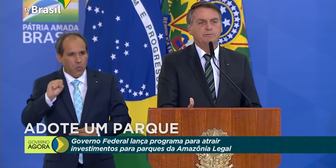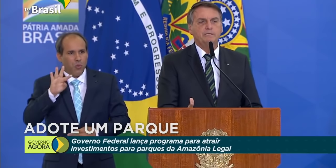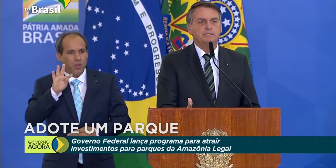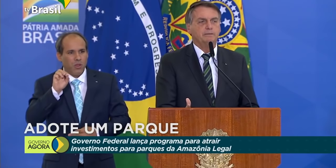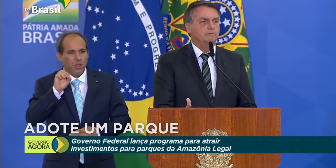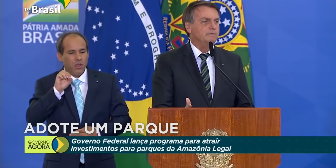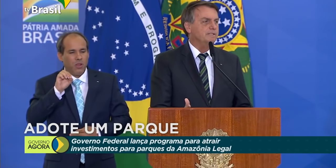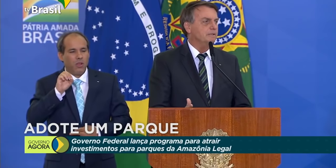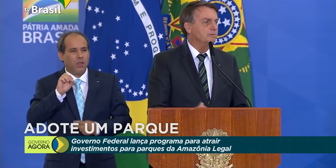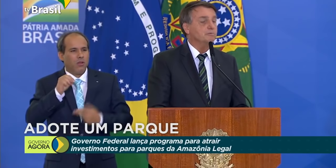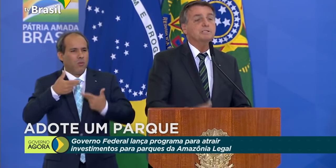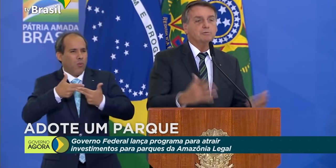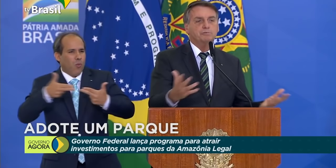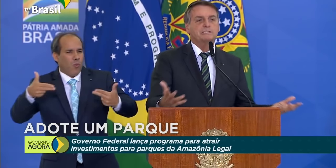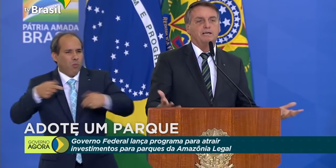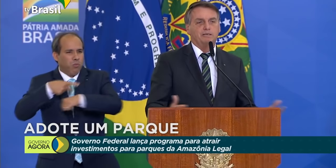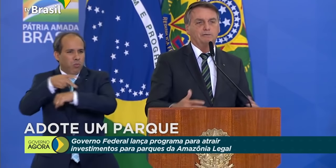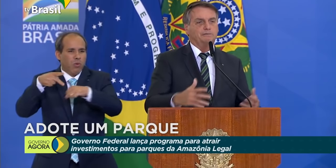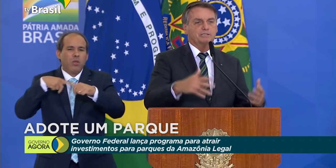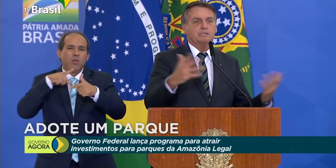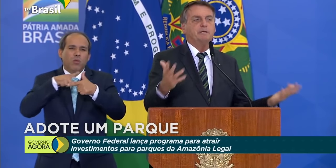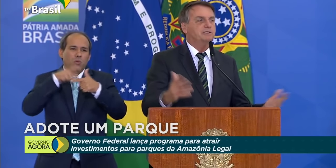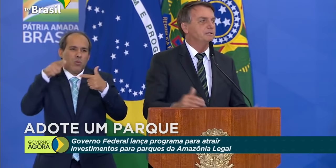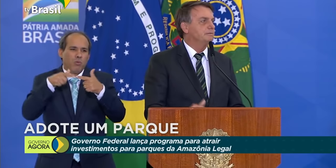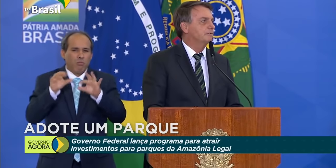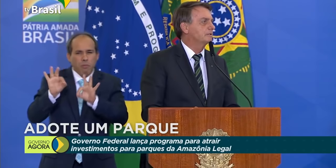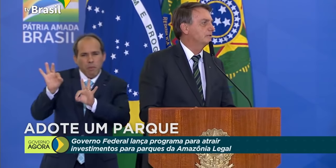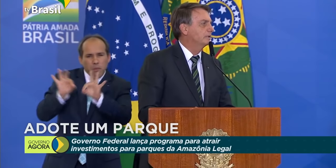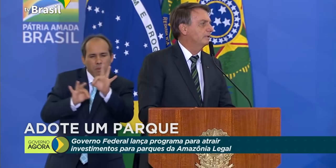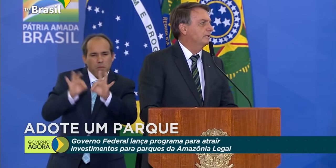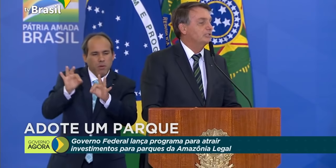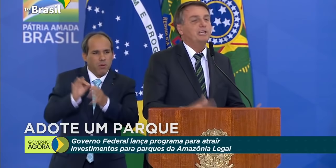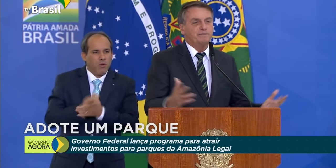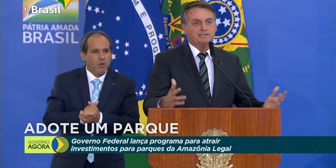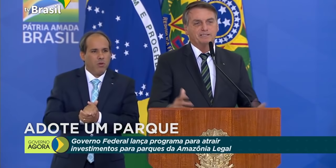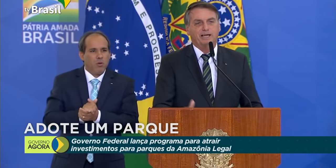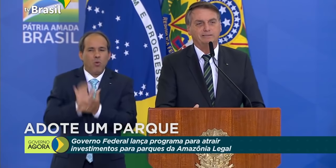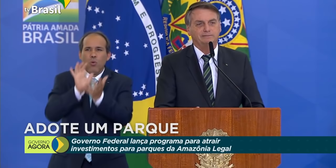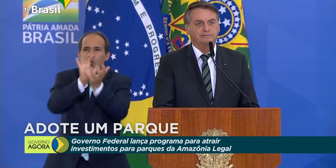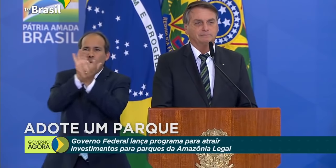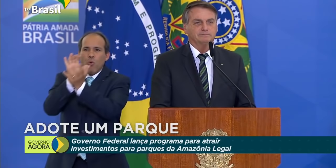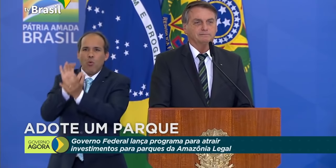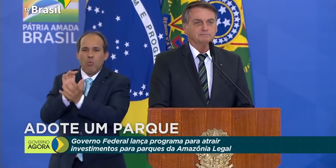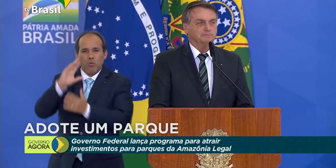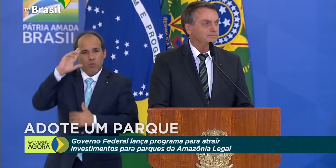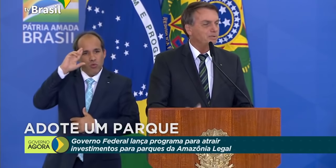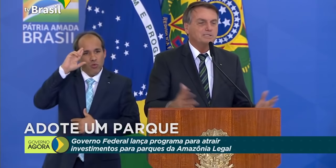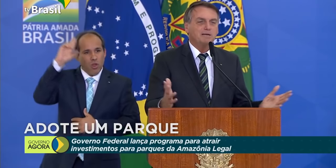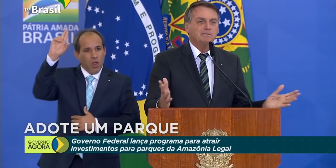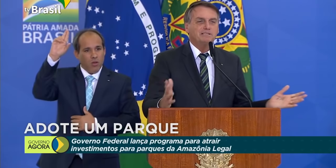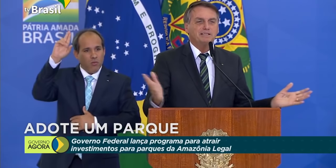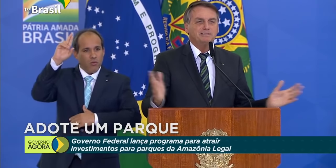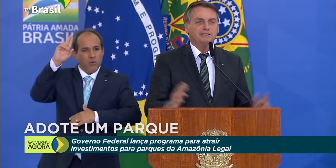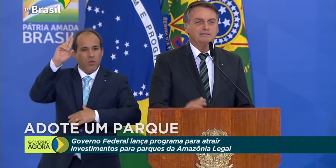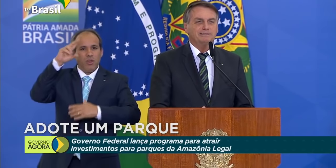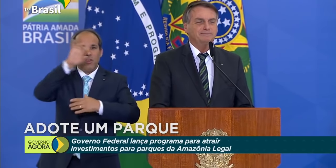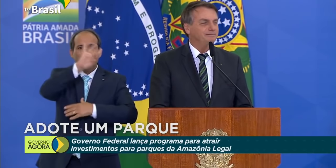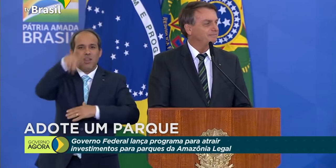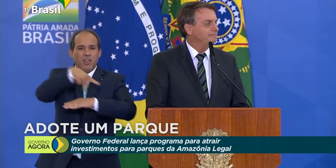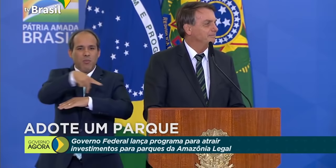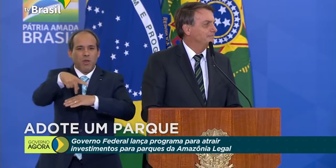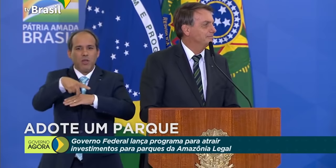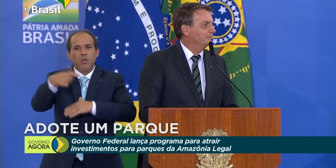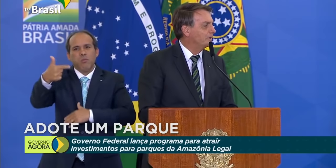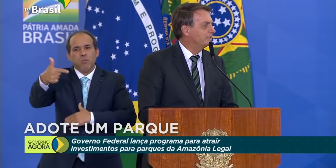logicamente convenceu conversamos com o segundo Escalão dos respectivos chefes de estado posse famoso